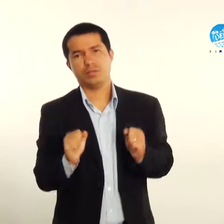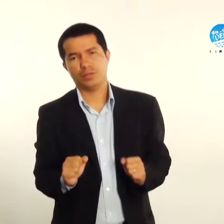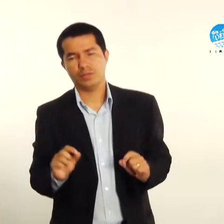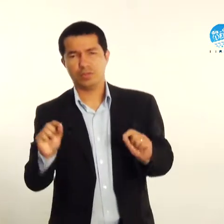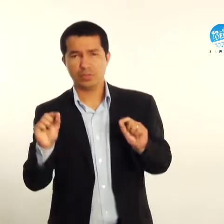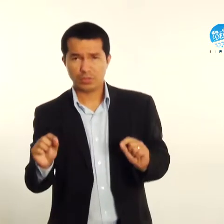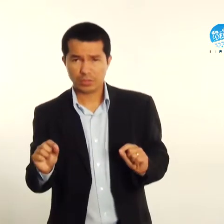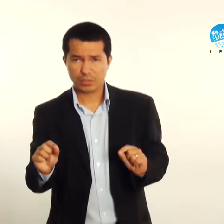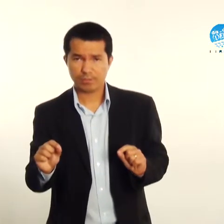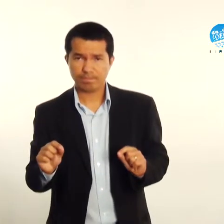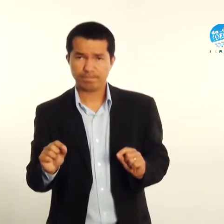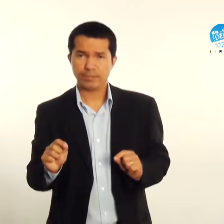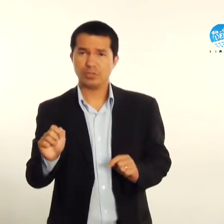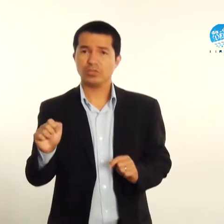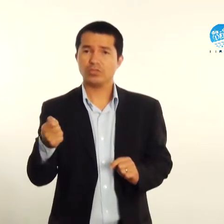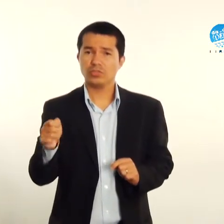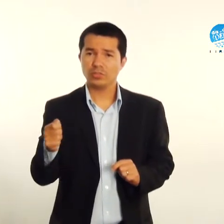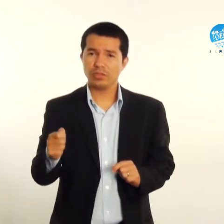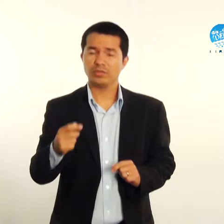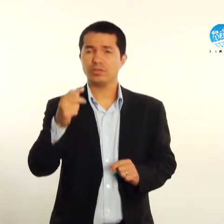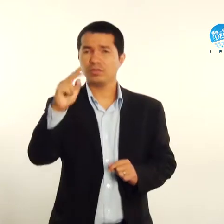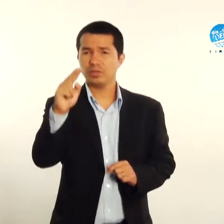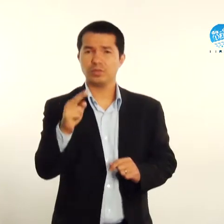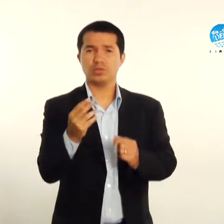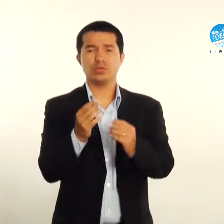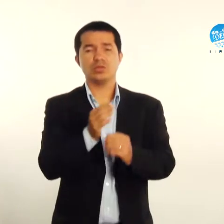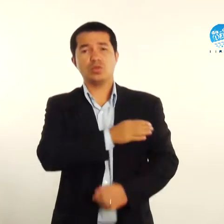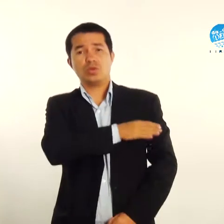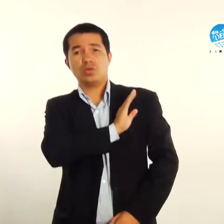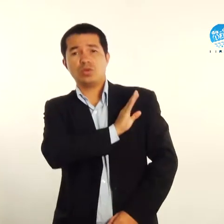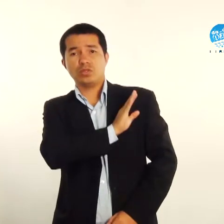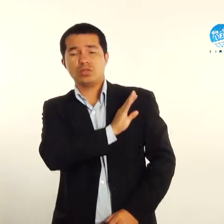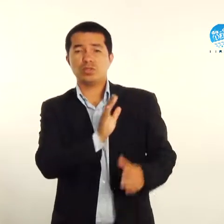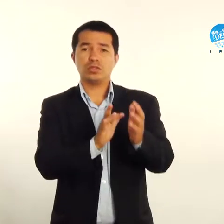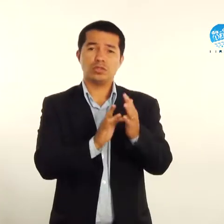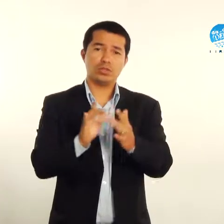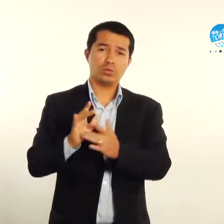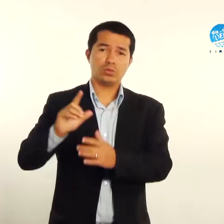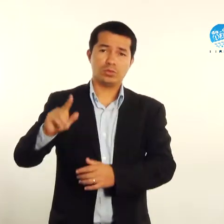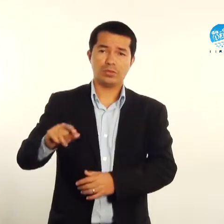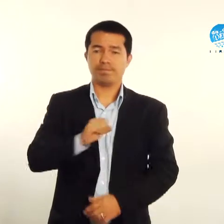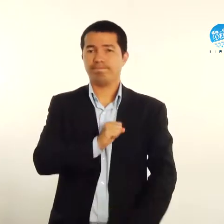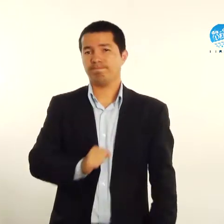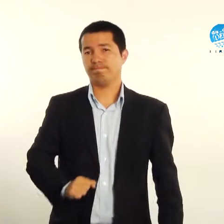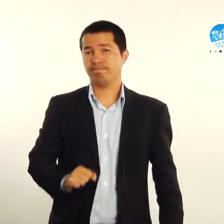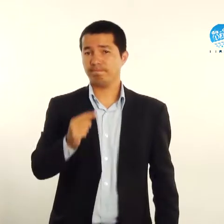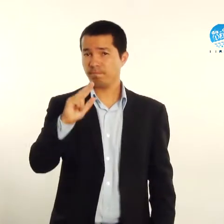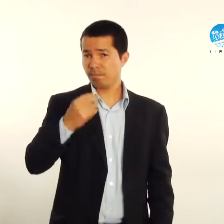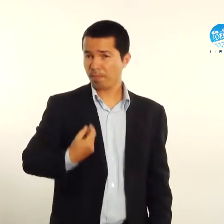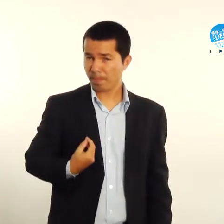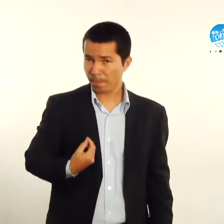a humildade de entregar as chaves do seu coração para Jesus ser o Senhor da sua